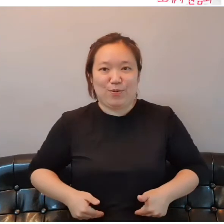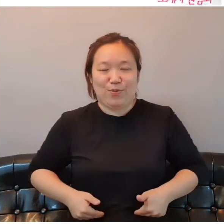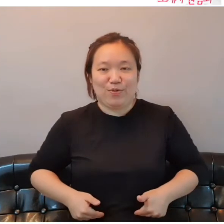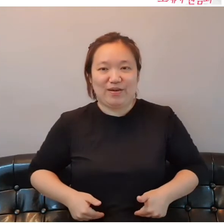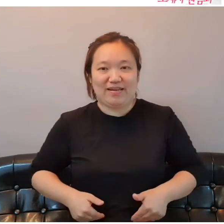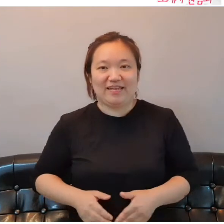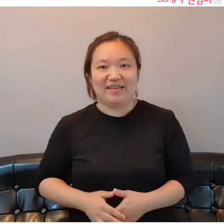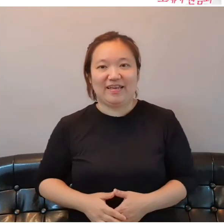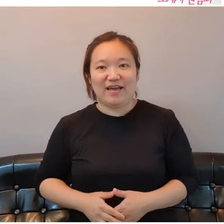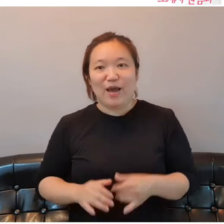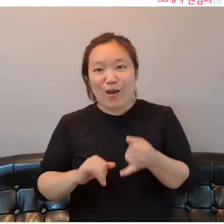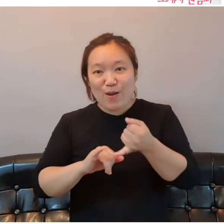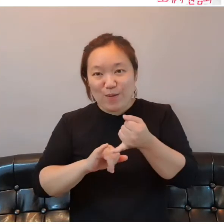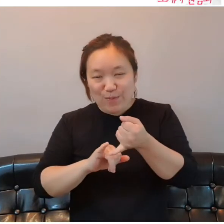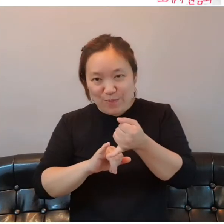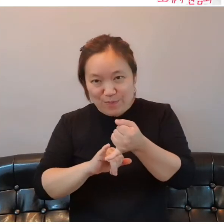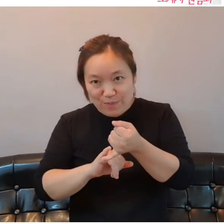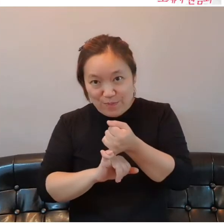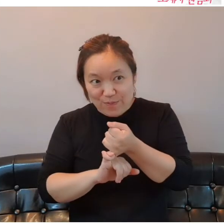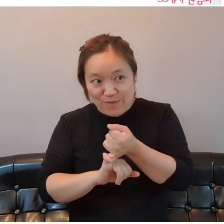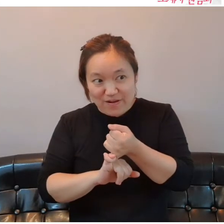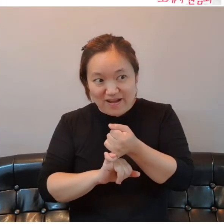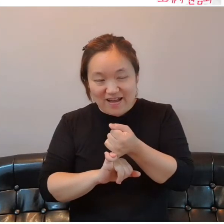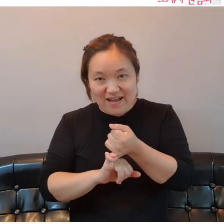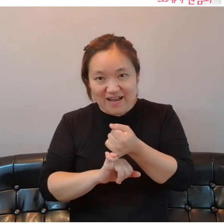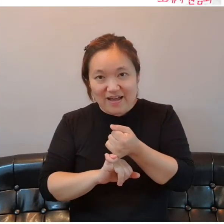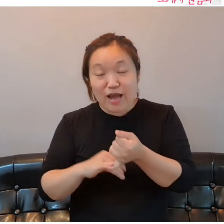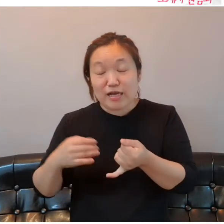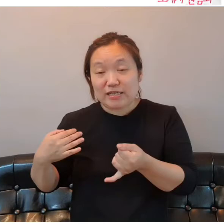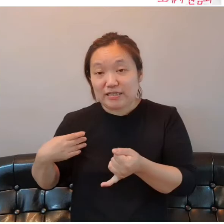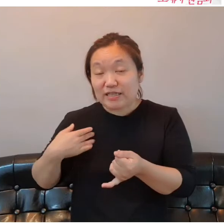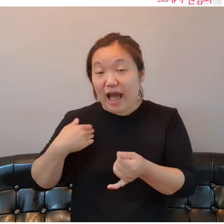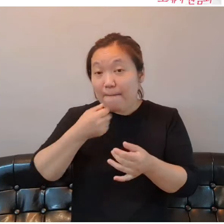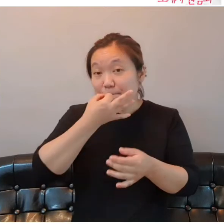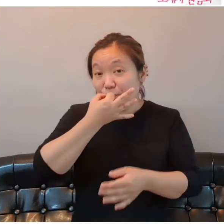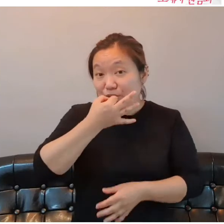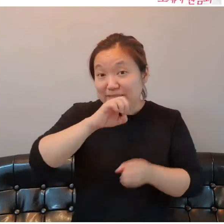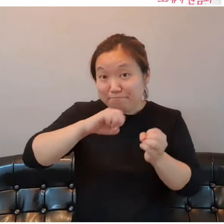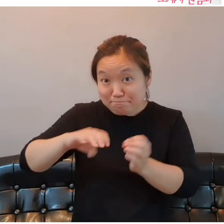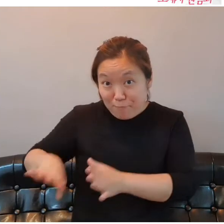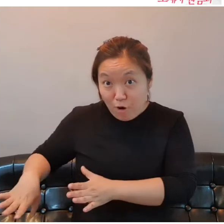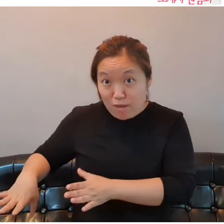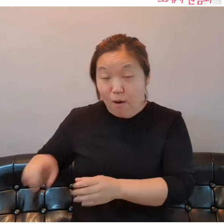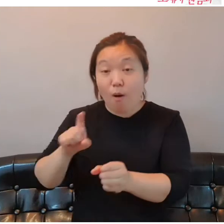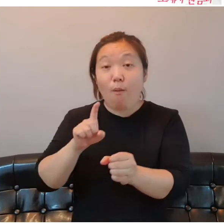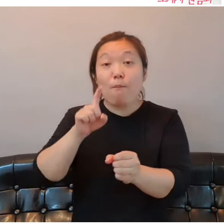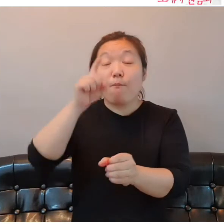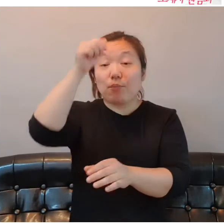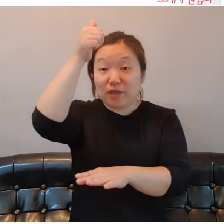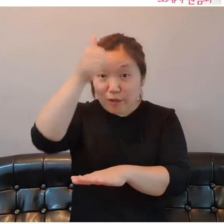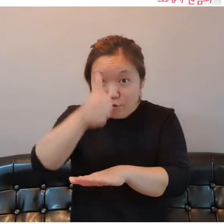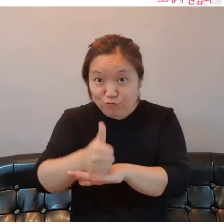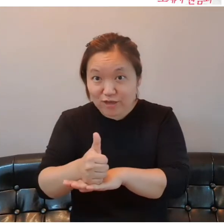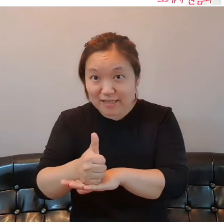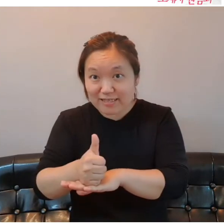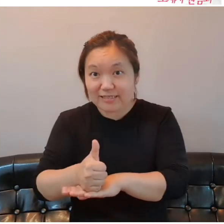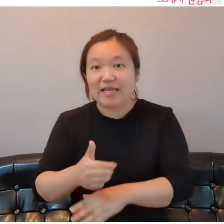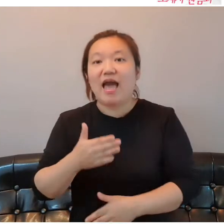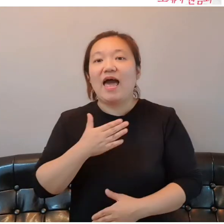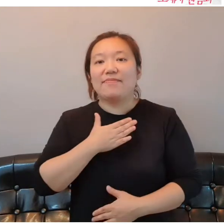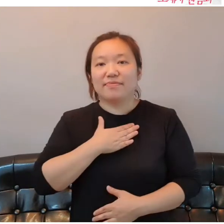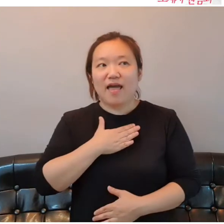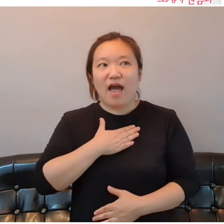삶을 사시기를 바라겠습니다. 미니멀 라이프의 최종 목표는요, 행복한 생활임을 믿고 평온한